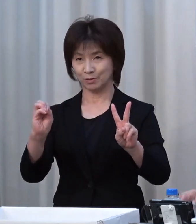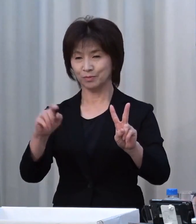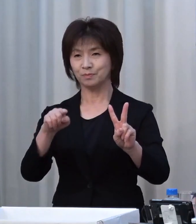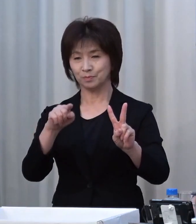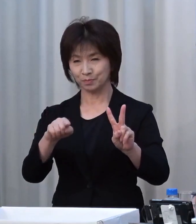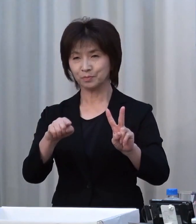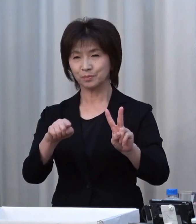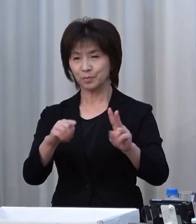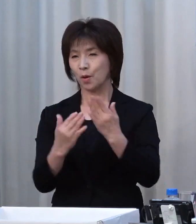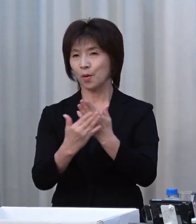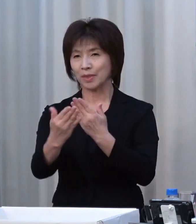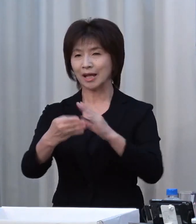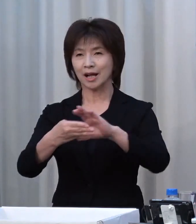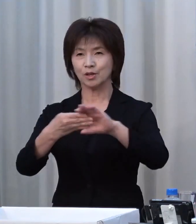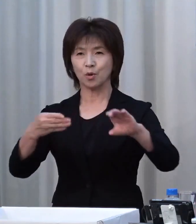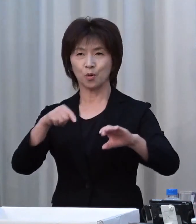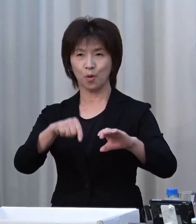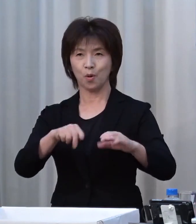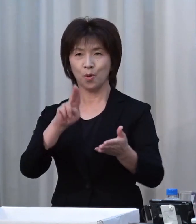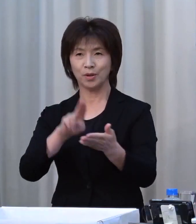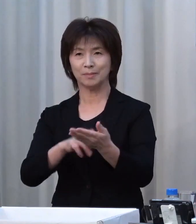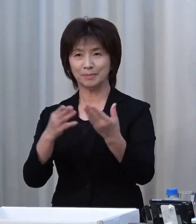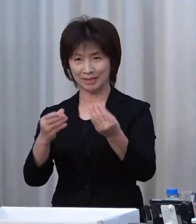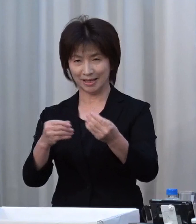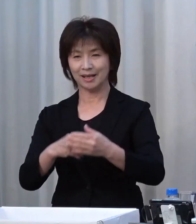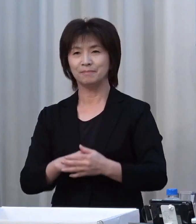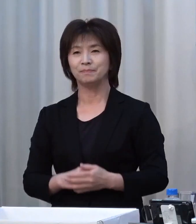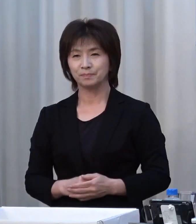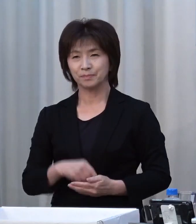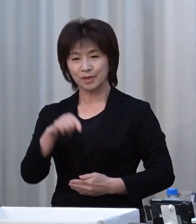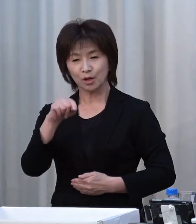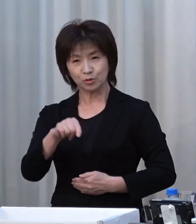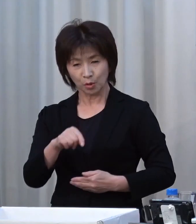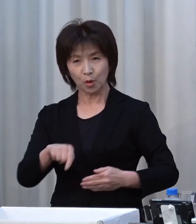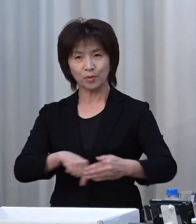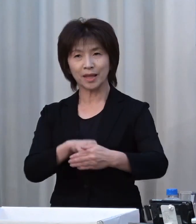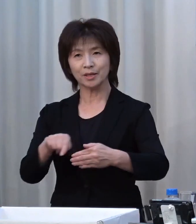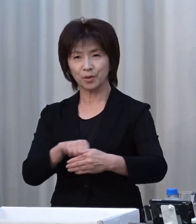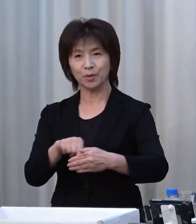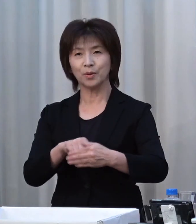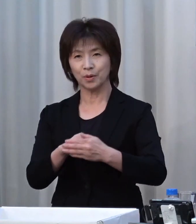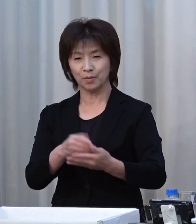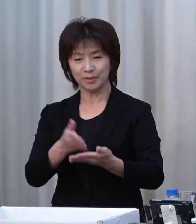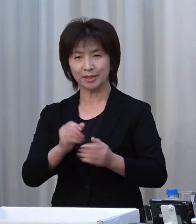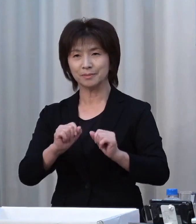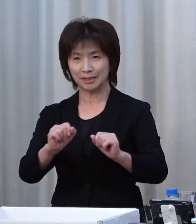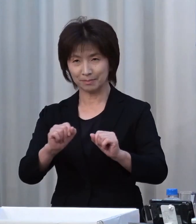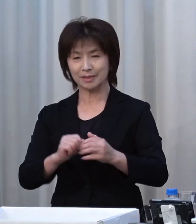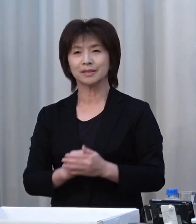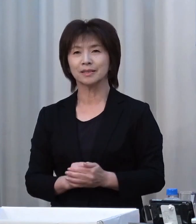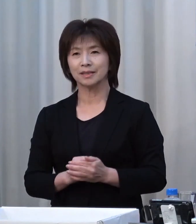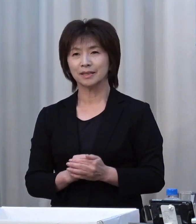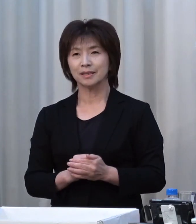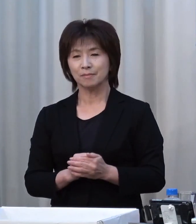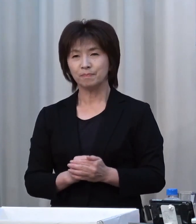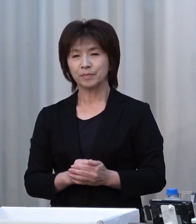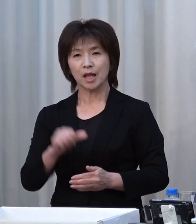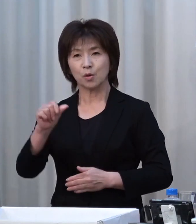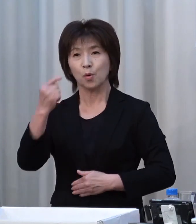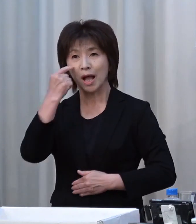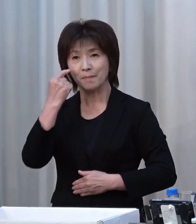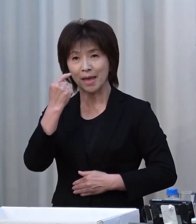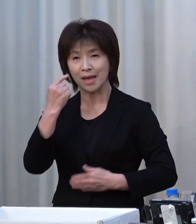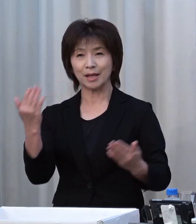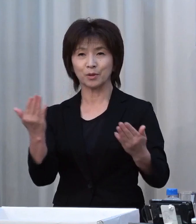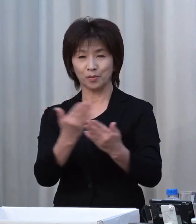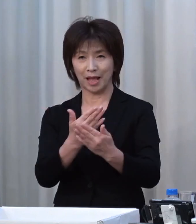2020の大会要項を決定いたしました。その主な内容を説明いたします。5回目となる今大会